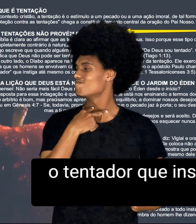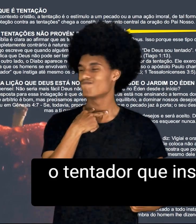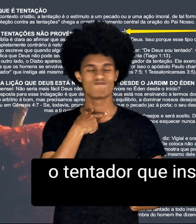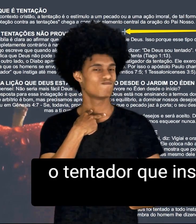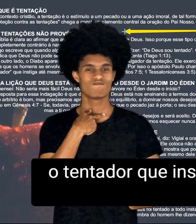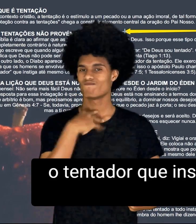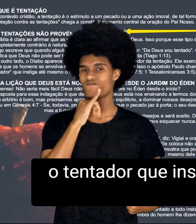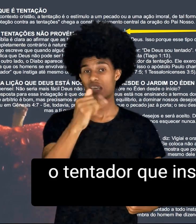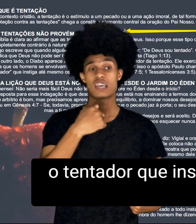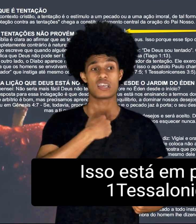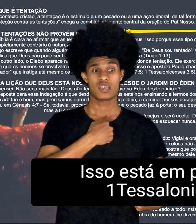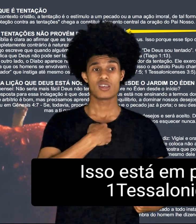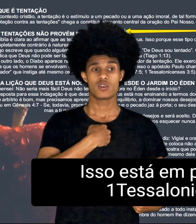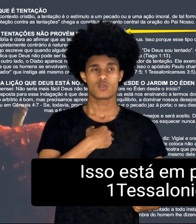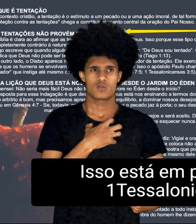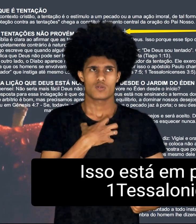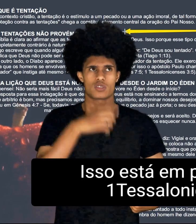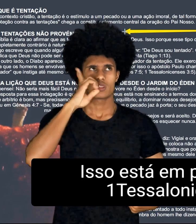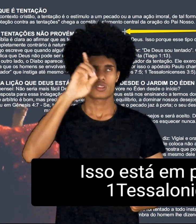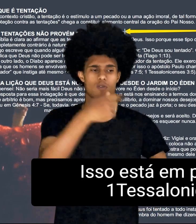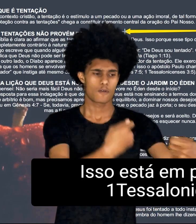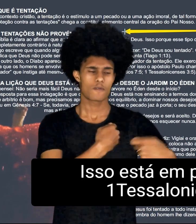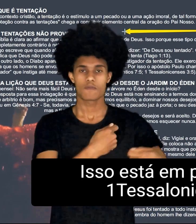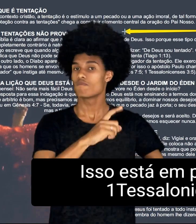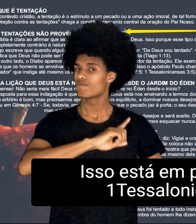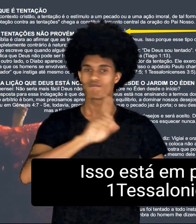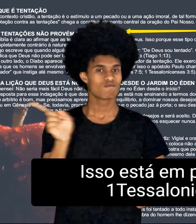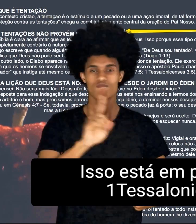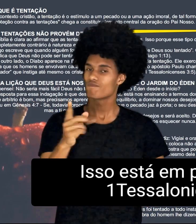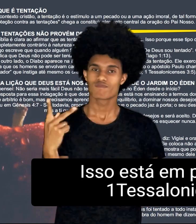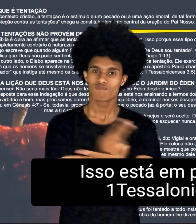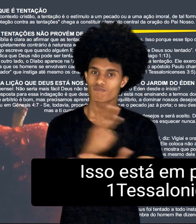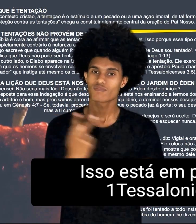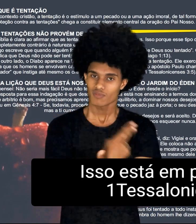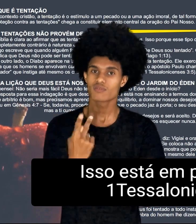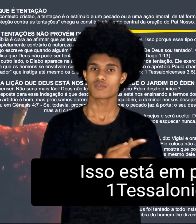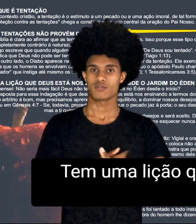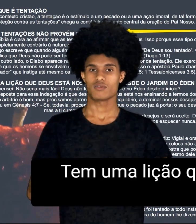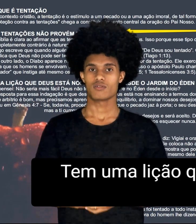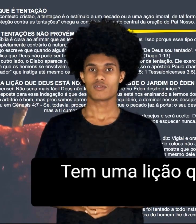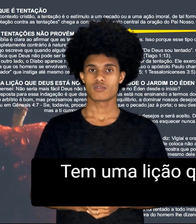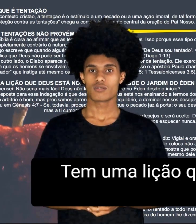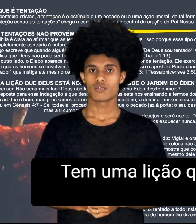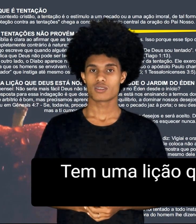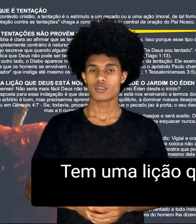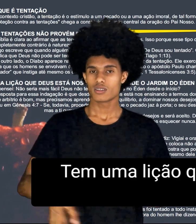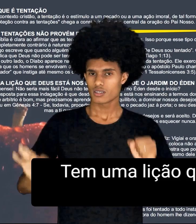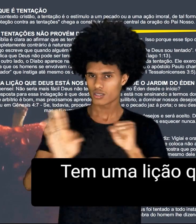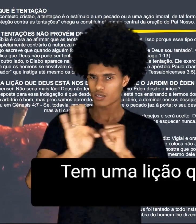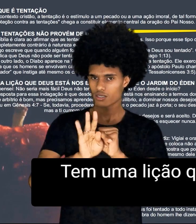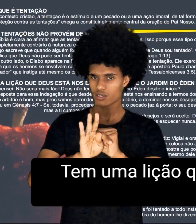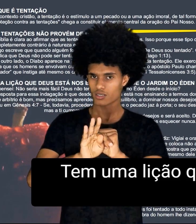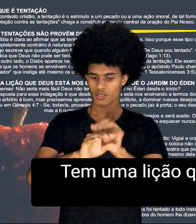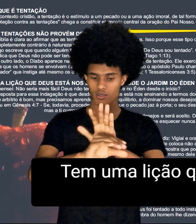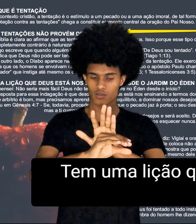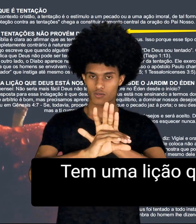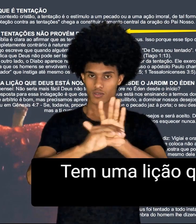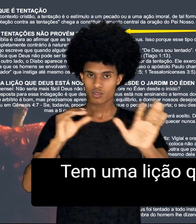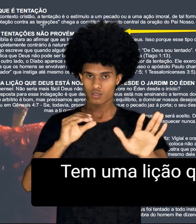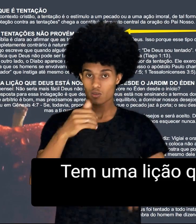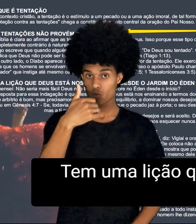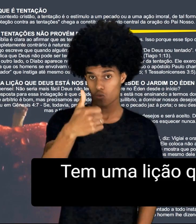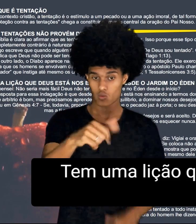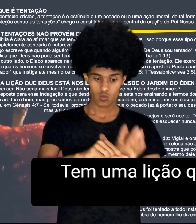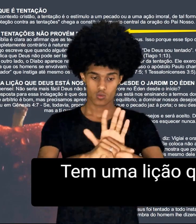os cristãos ao erro. Está lá em 1 Coríntios 7:5, 1 Tessalonicenses 3:5 também, tá? Tem uma lição que Deus está